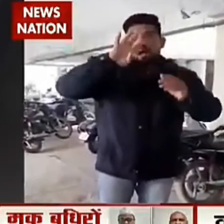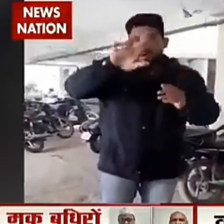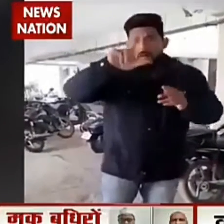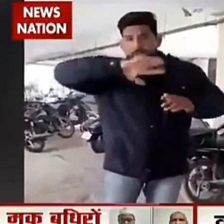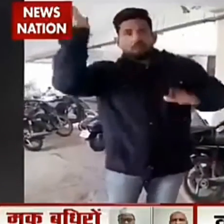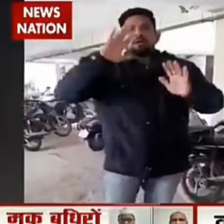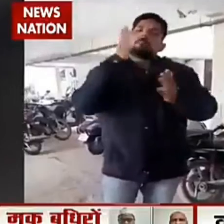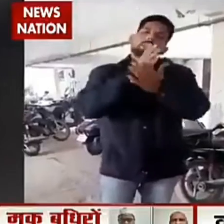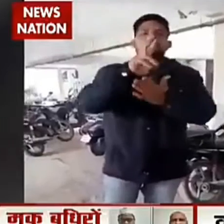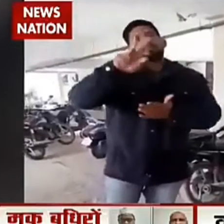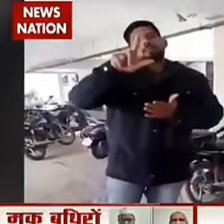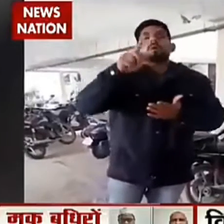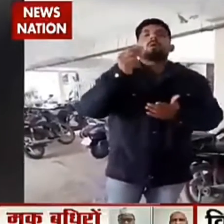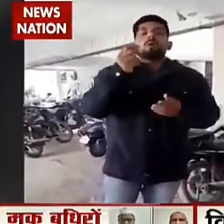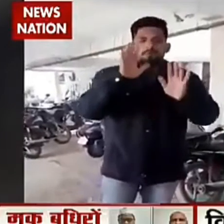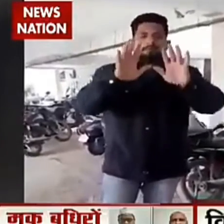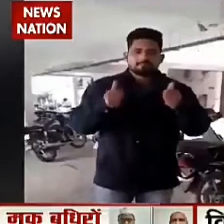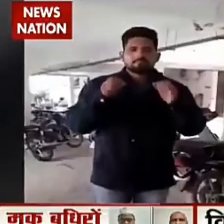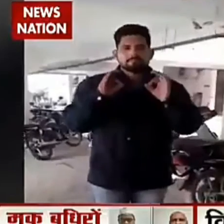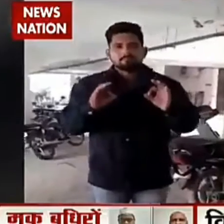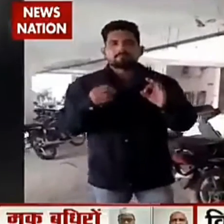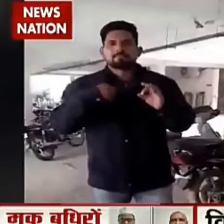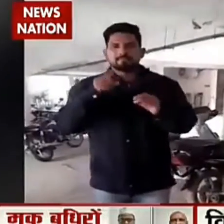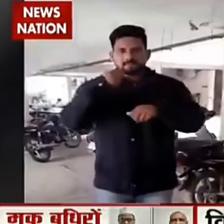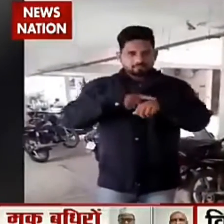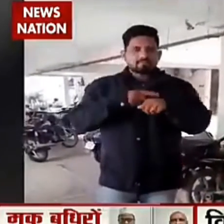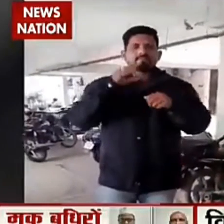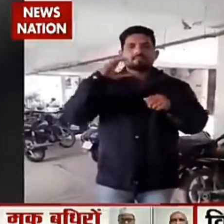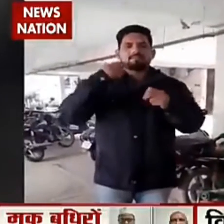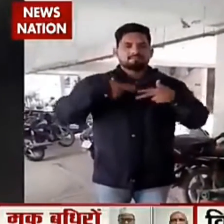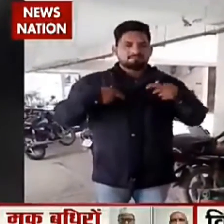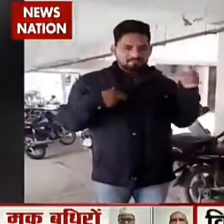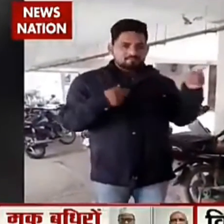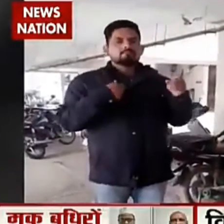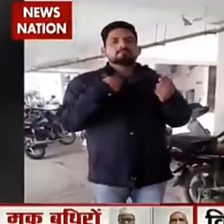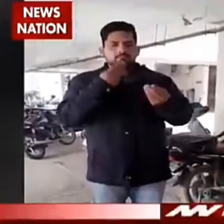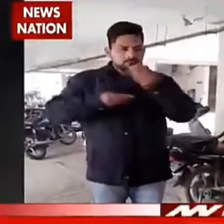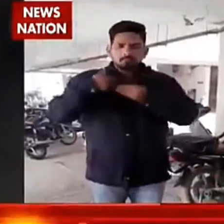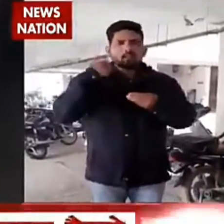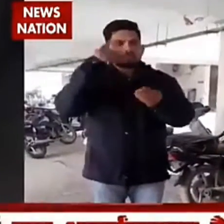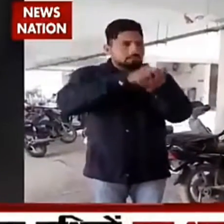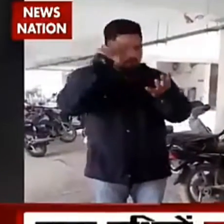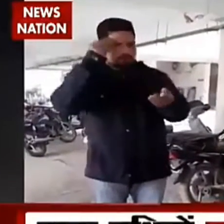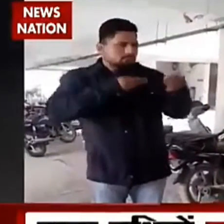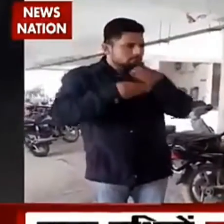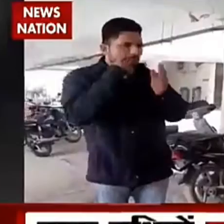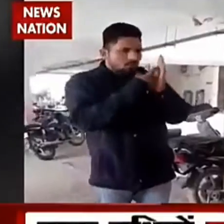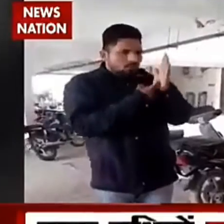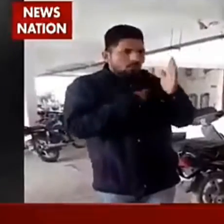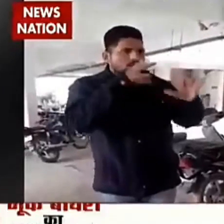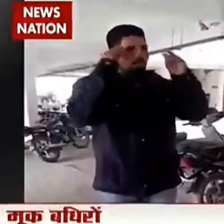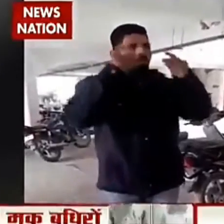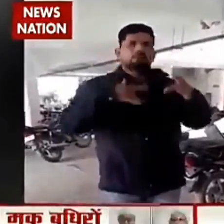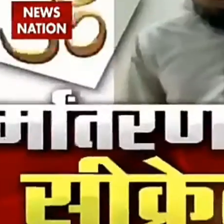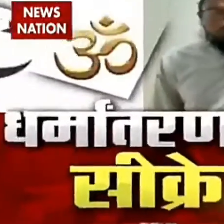इस भाषा को पढ़ने वाली एक्सपर्ट, डेफ एक्सपर्ट प्रीति सापरा है। प्रीति जी बहुत बहुत स्वागत है आपका। ये शख्स दरअसल में